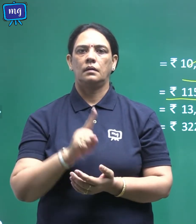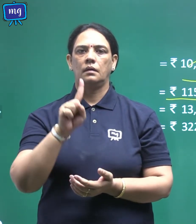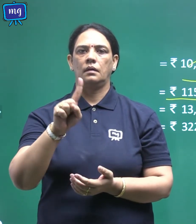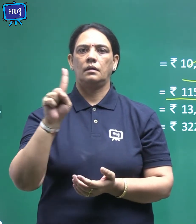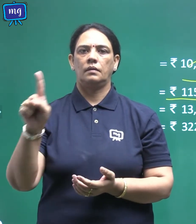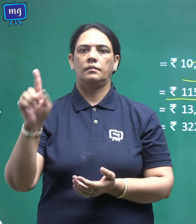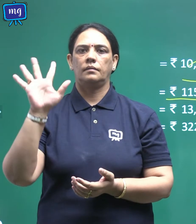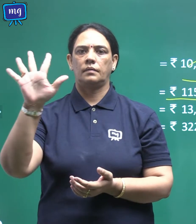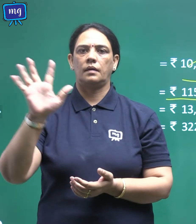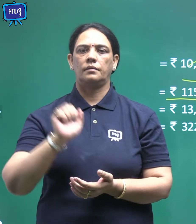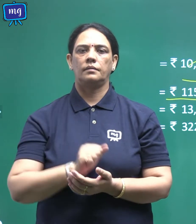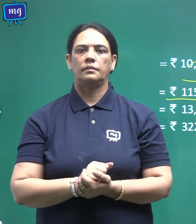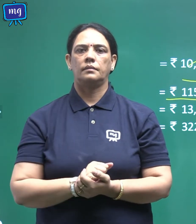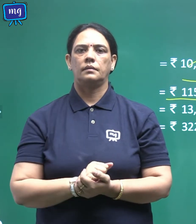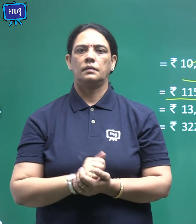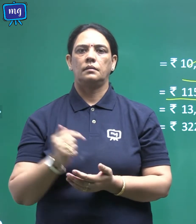115